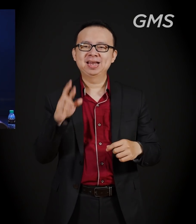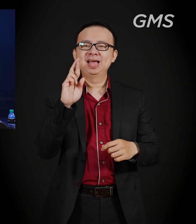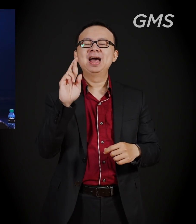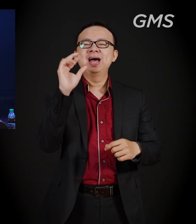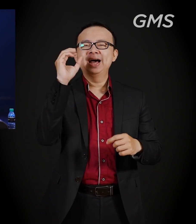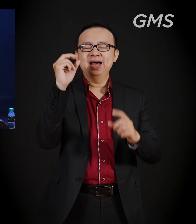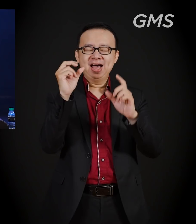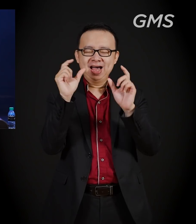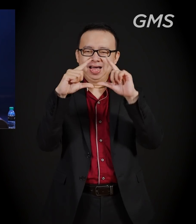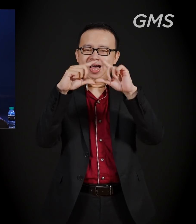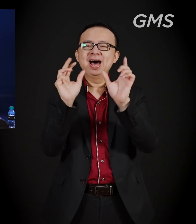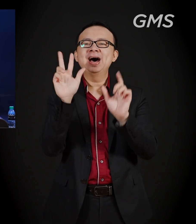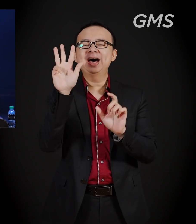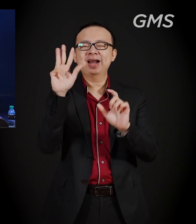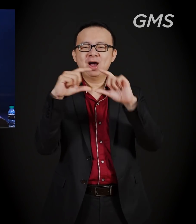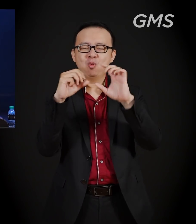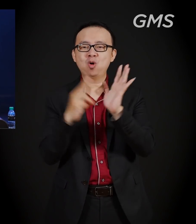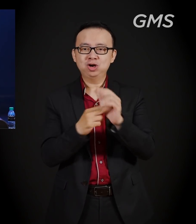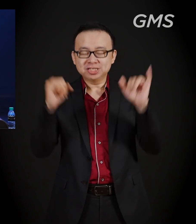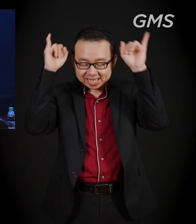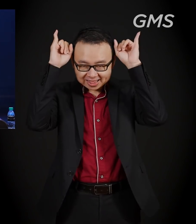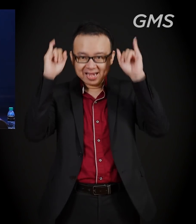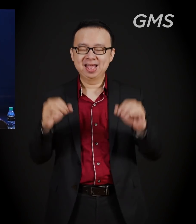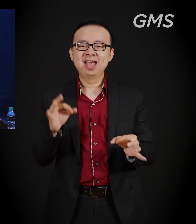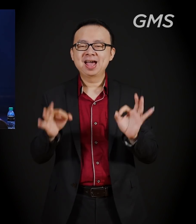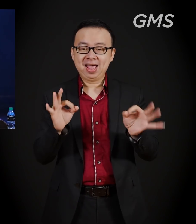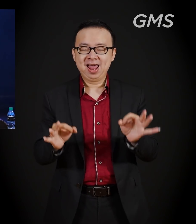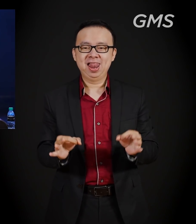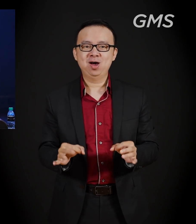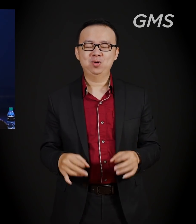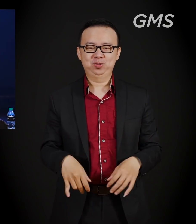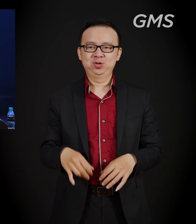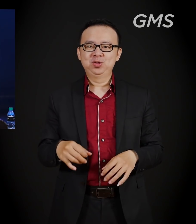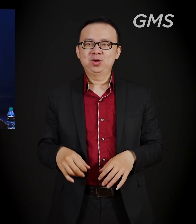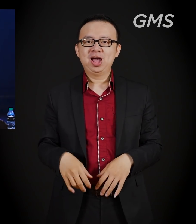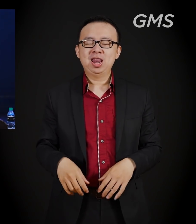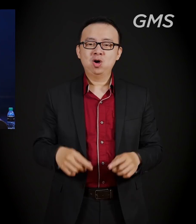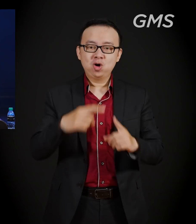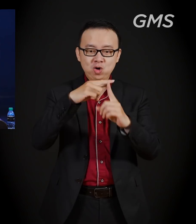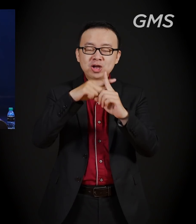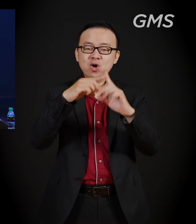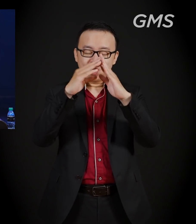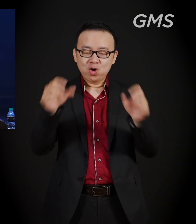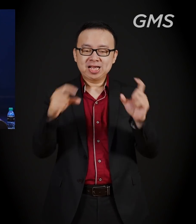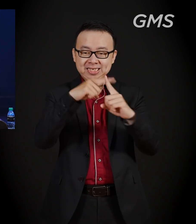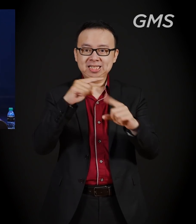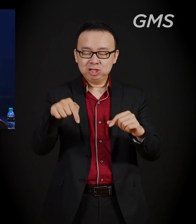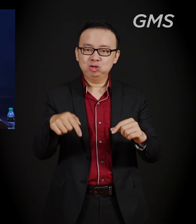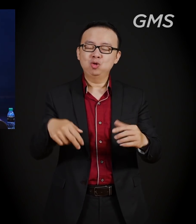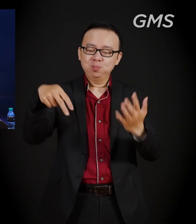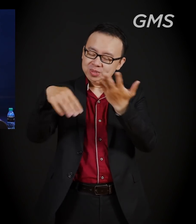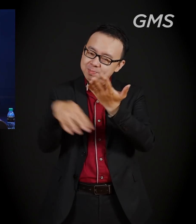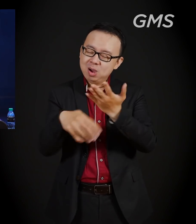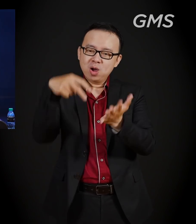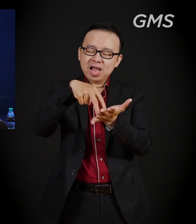kan? Kalau yang Alkitab bilang setan ada di bawah telapak kaki orang percaya. Tapi kalau di Surabaya, setan ada di dalam mulut